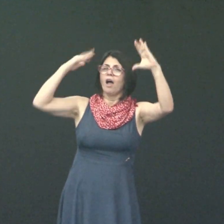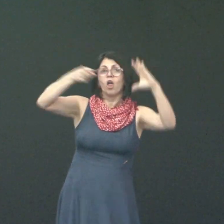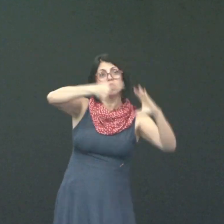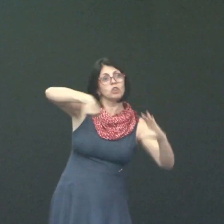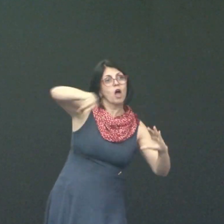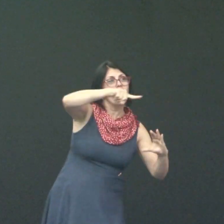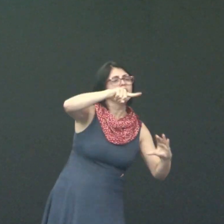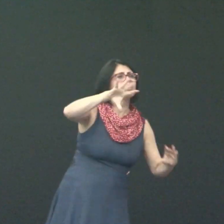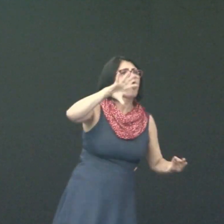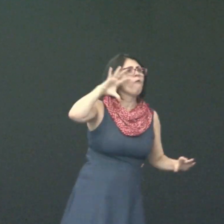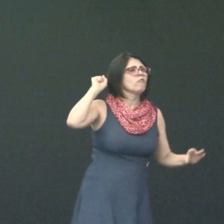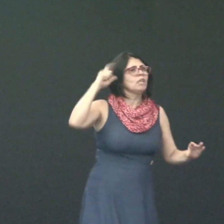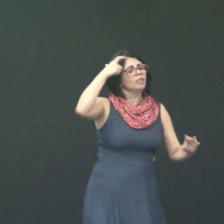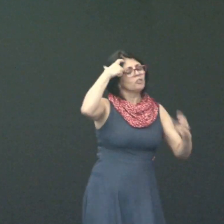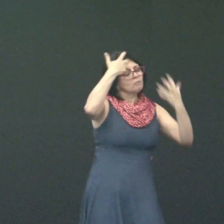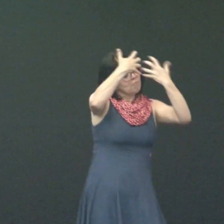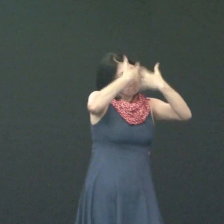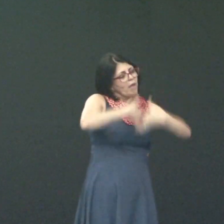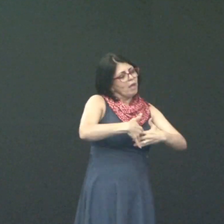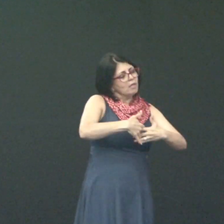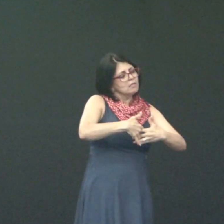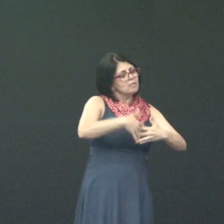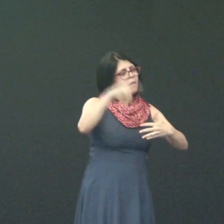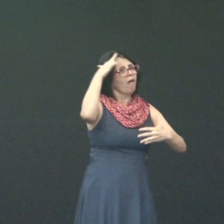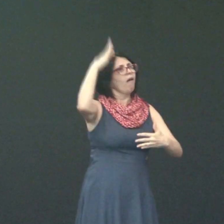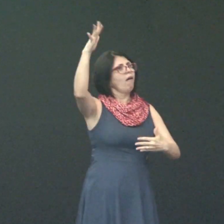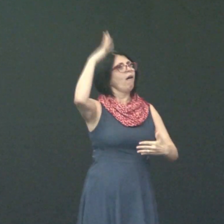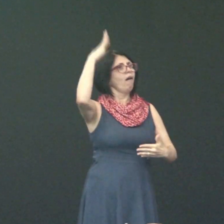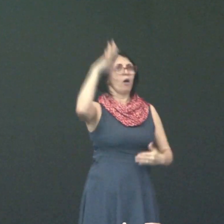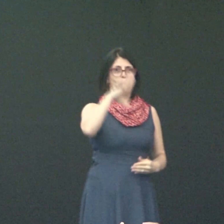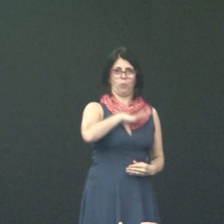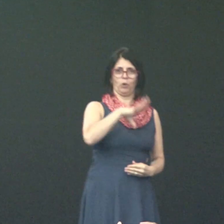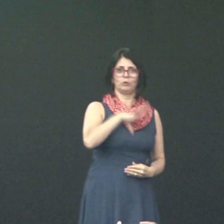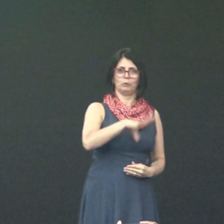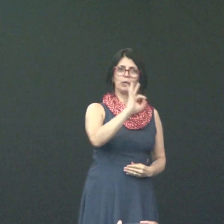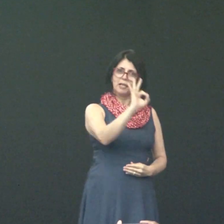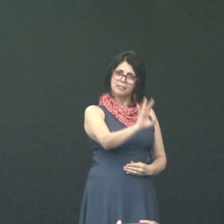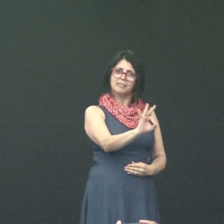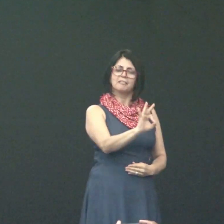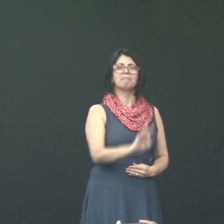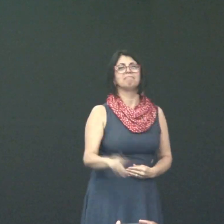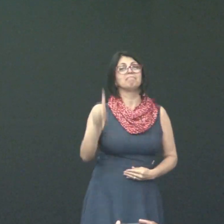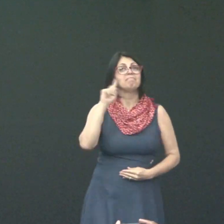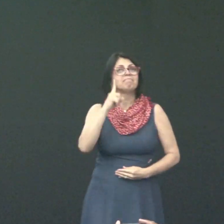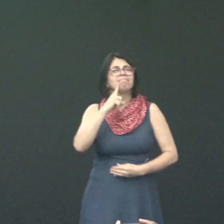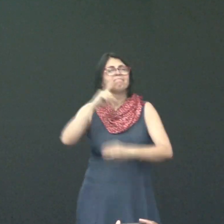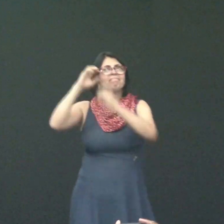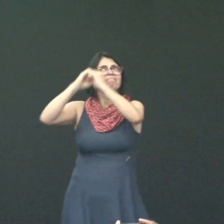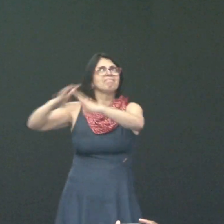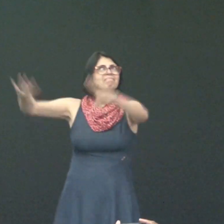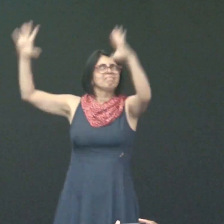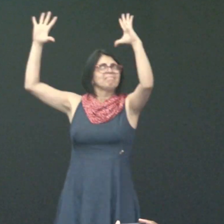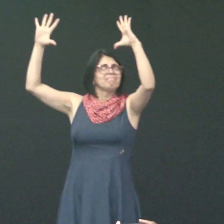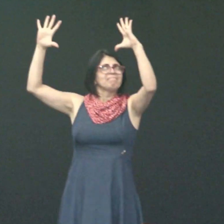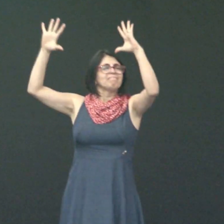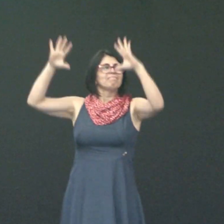visuais são que transpõem a visão. Enquanto o ouvinte, ele tem um processamento específico da língua,